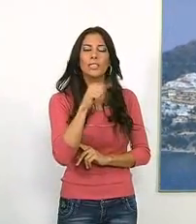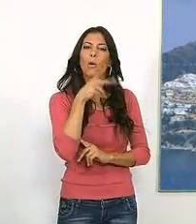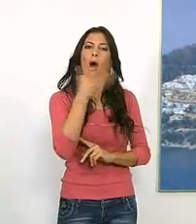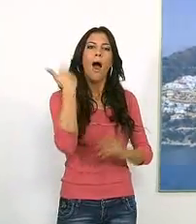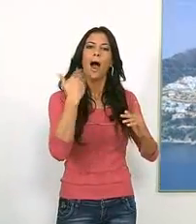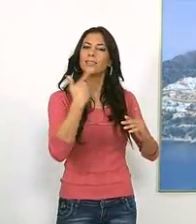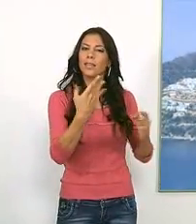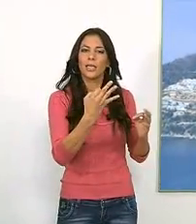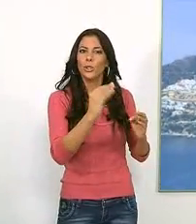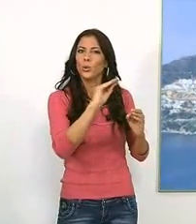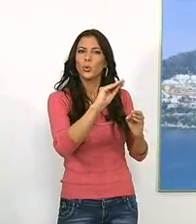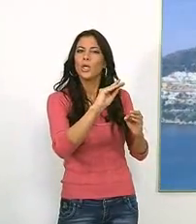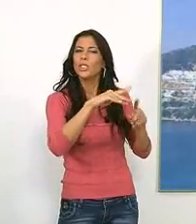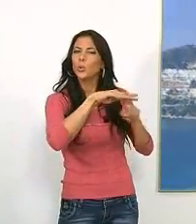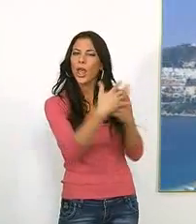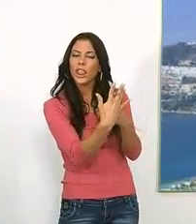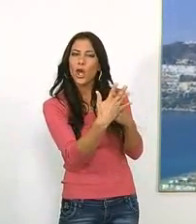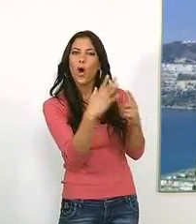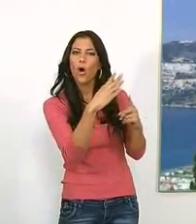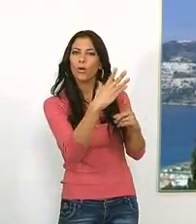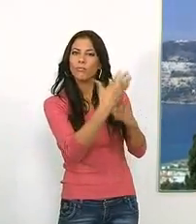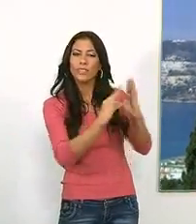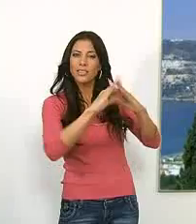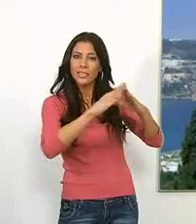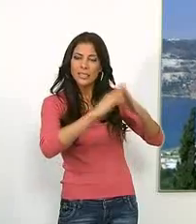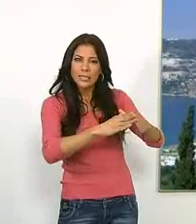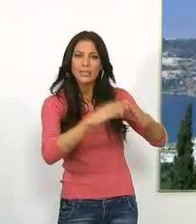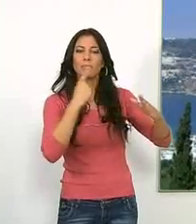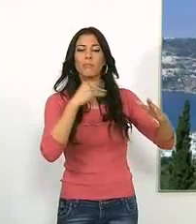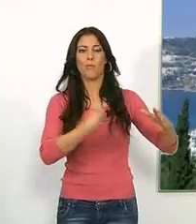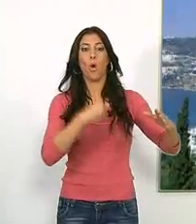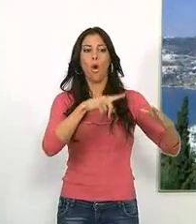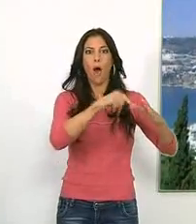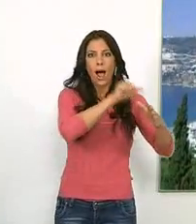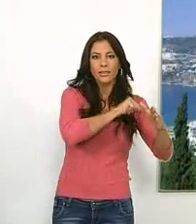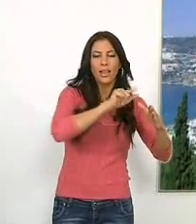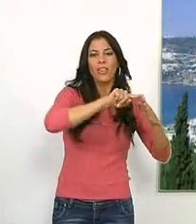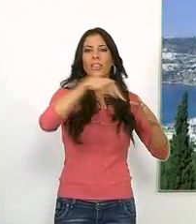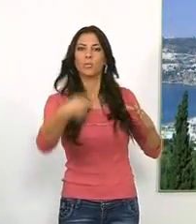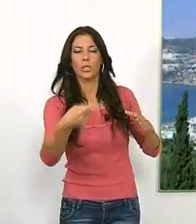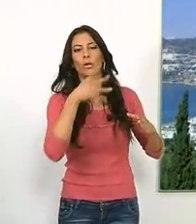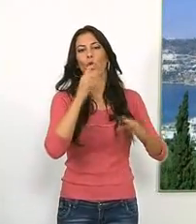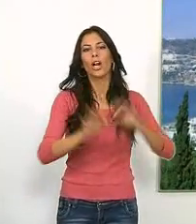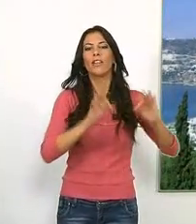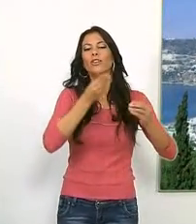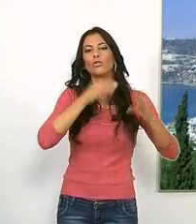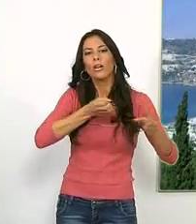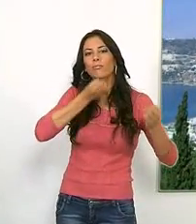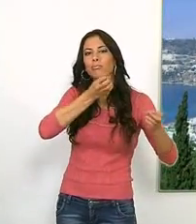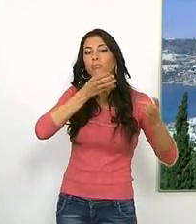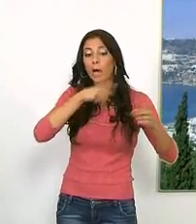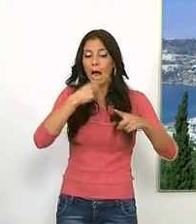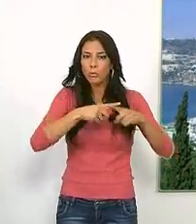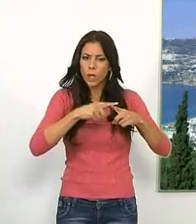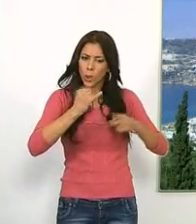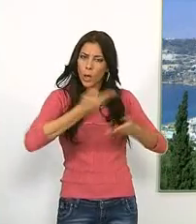trágico acontecimiento que marcó un antes y después de la armada de España que ha organizado el ayuntamiento deñ y la ter de alcaldía de La